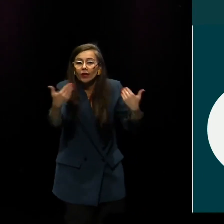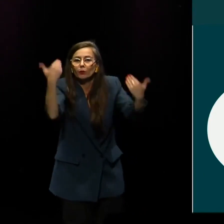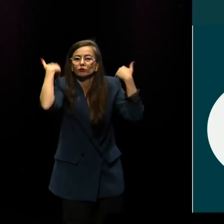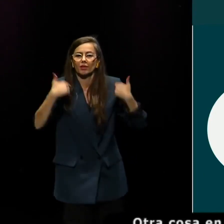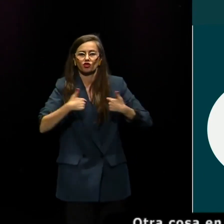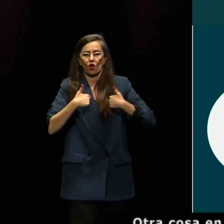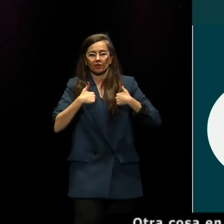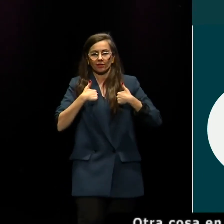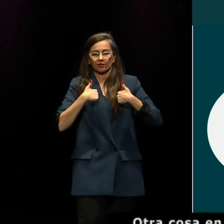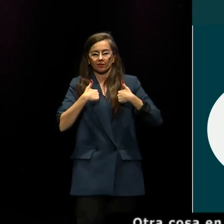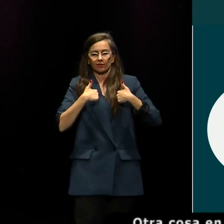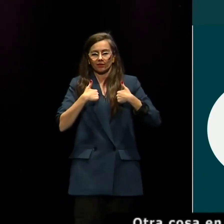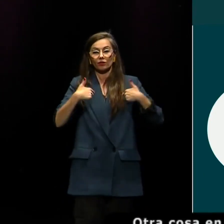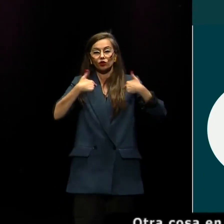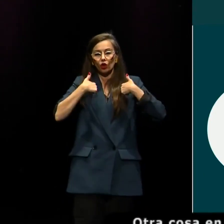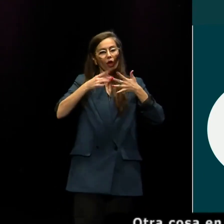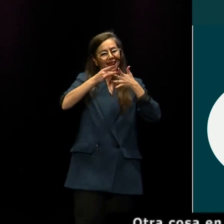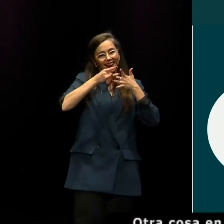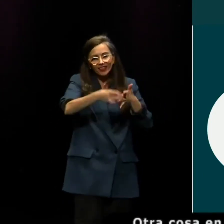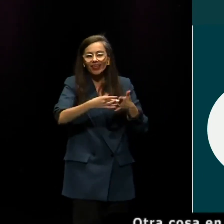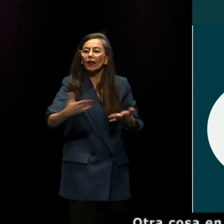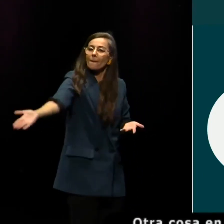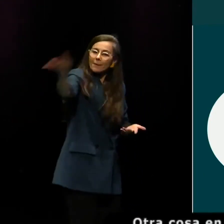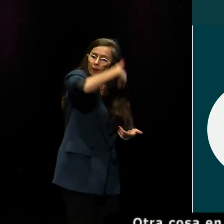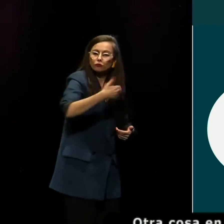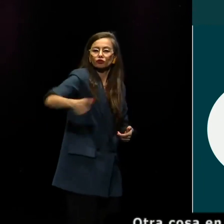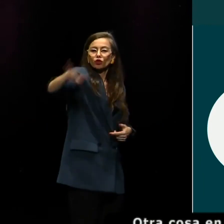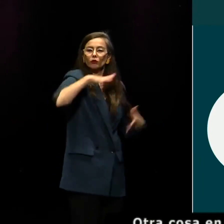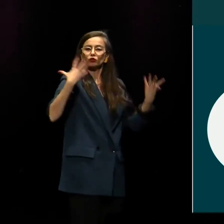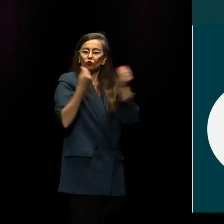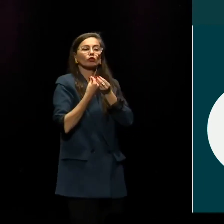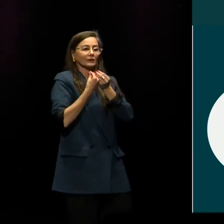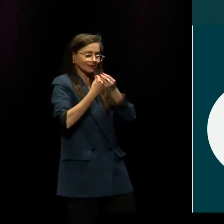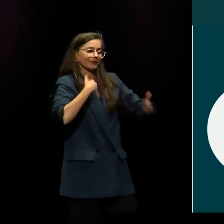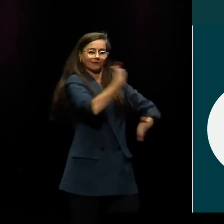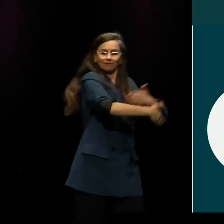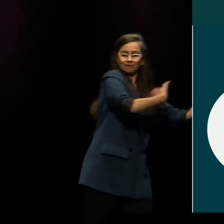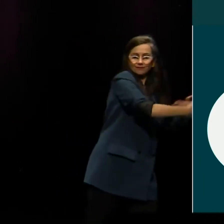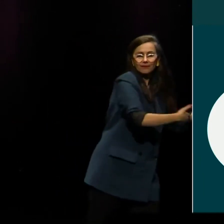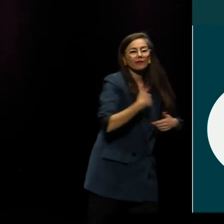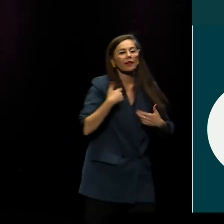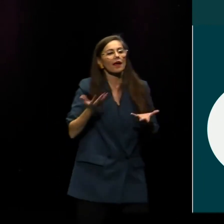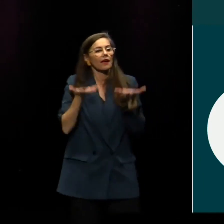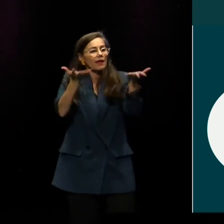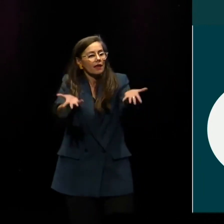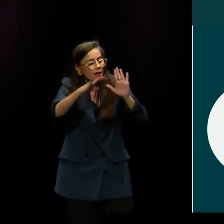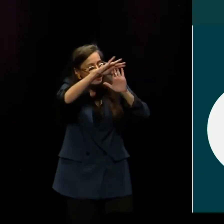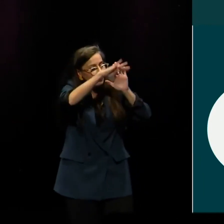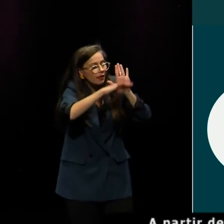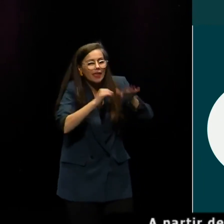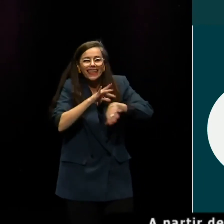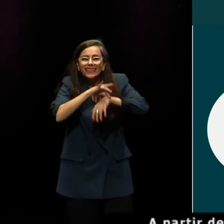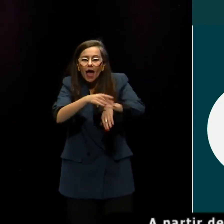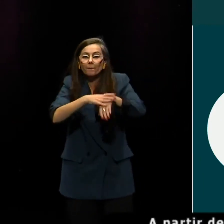A partir de la asunción de responsabilidades de cada uno que es líder,